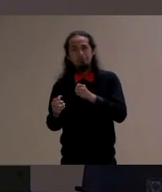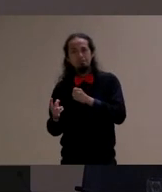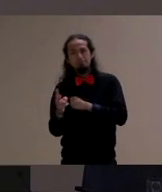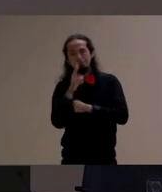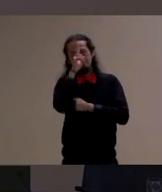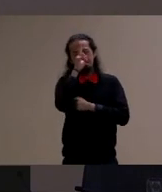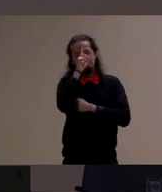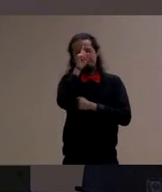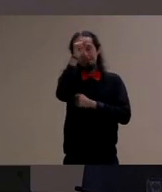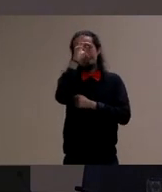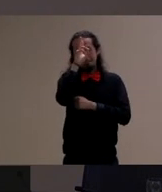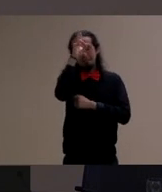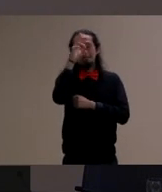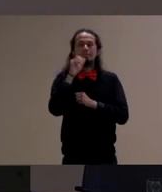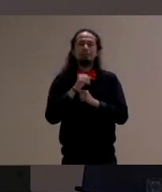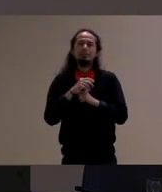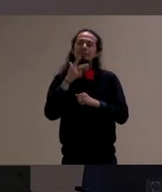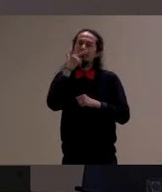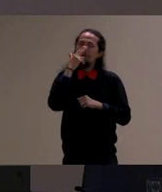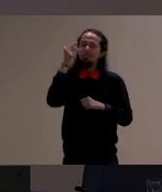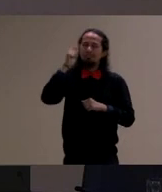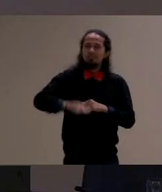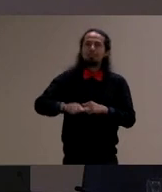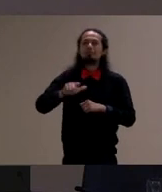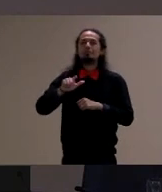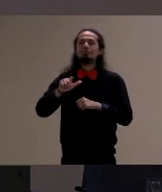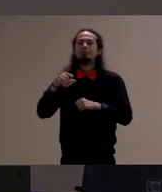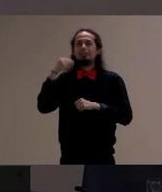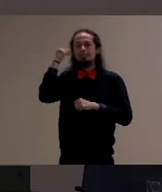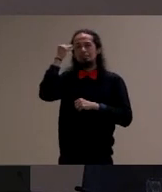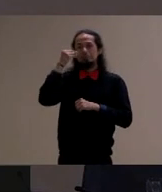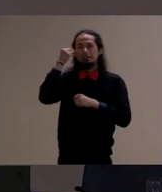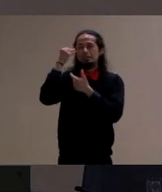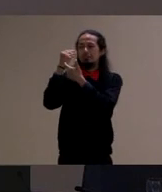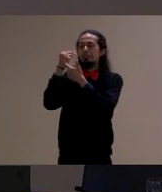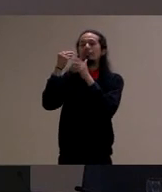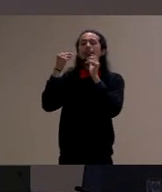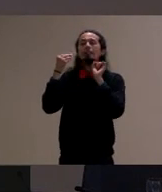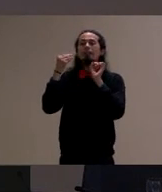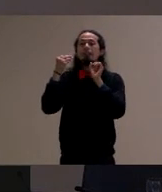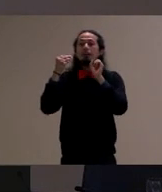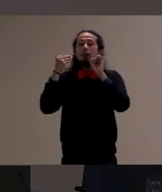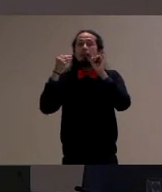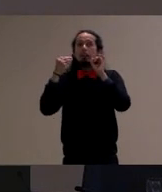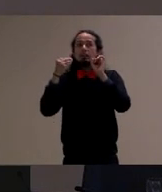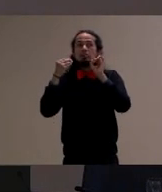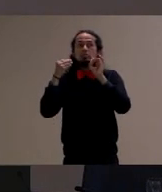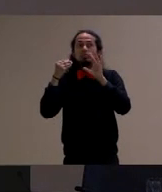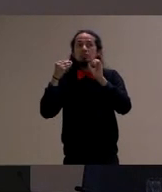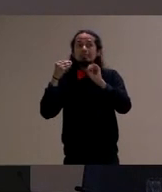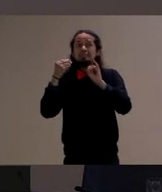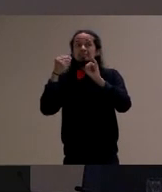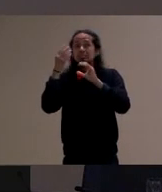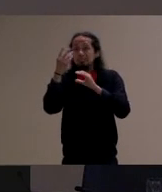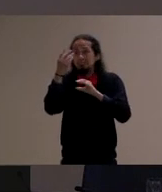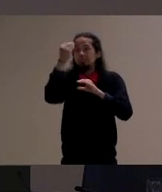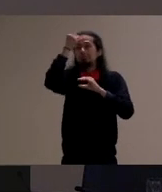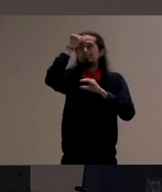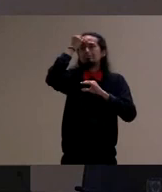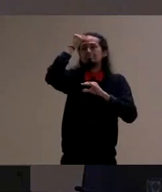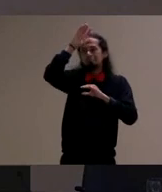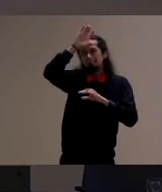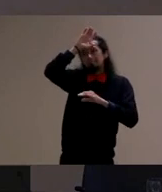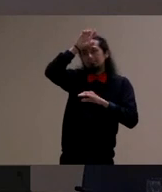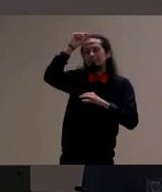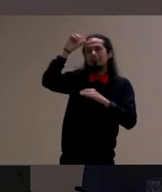prazo uma praça Concepção e com algo que fica na memória que marca que toca mas ao mesmo tempo ele